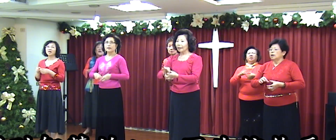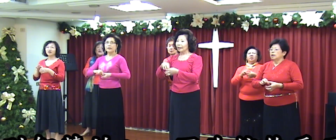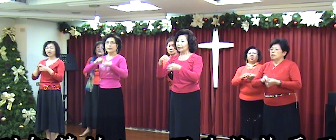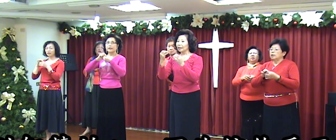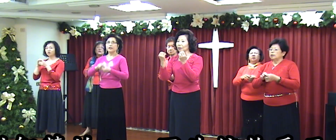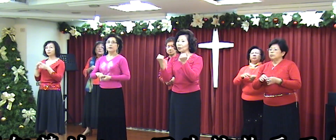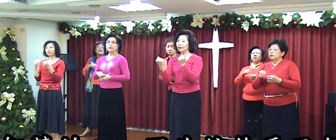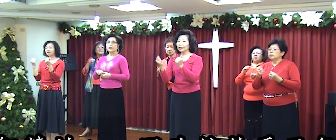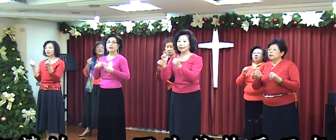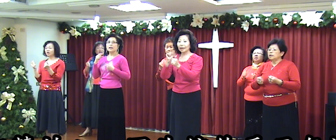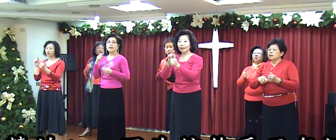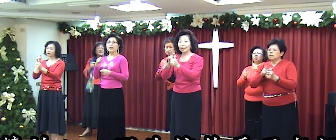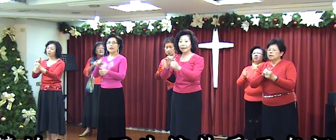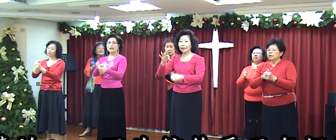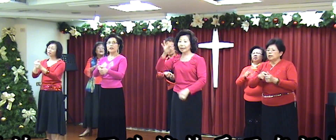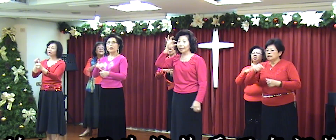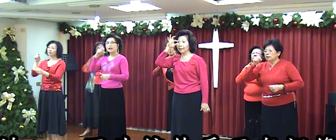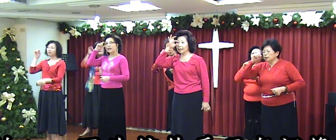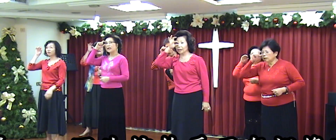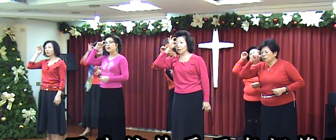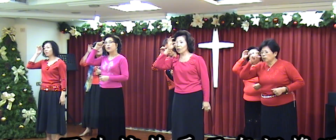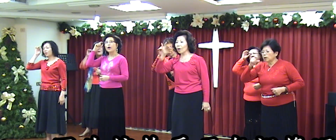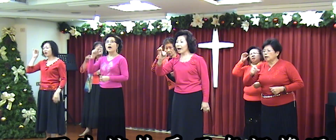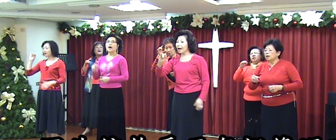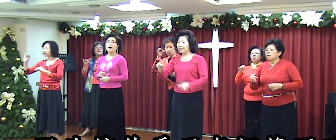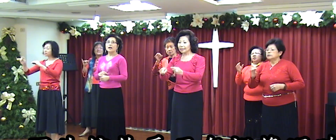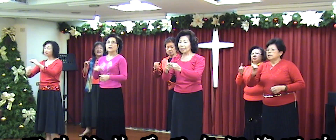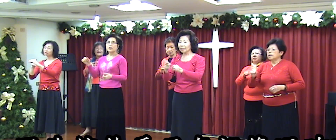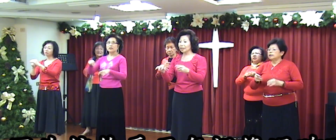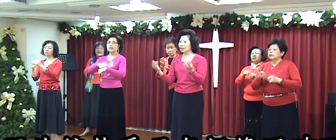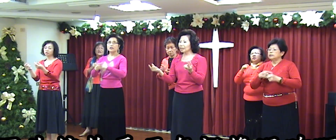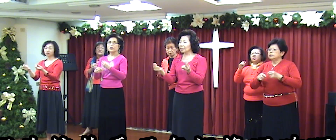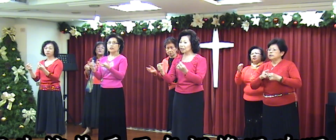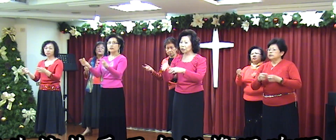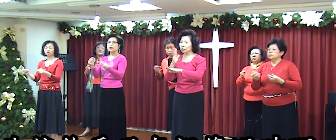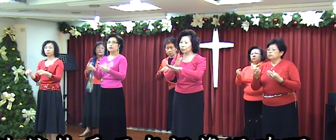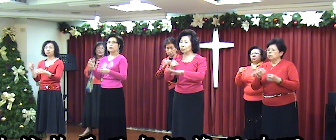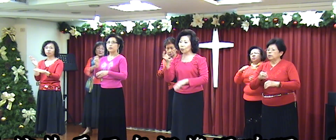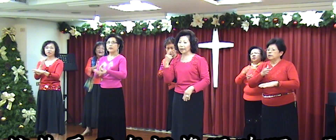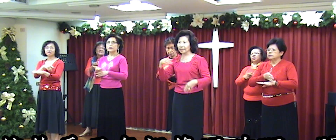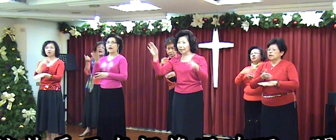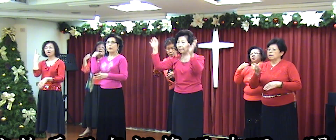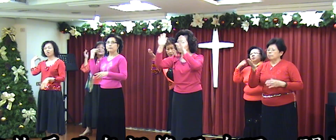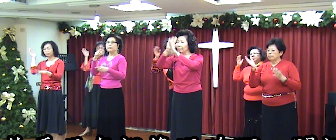心，因为你我千日心想未在。